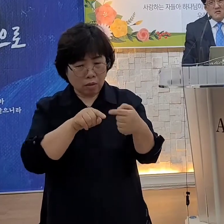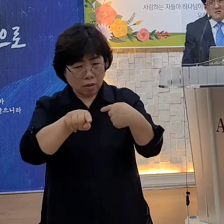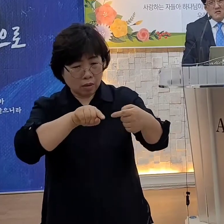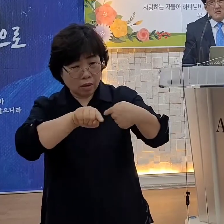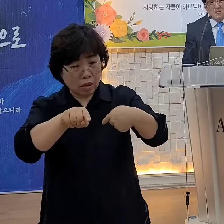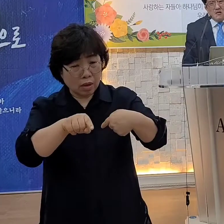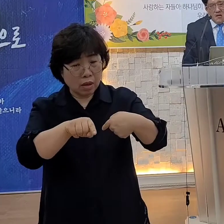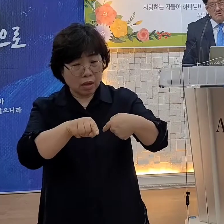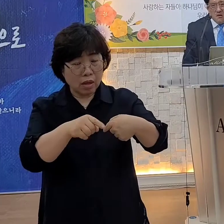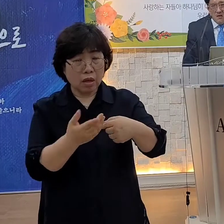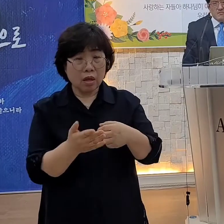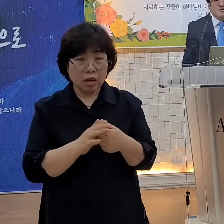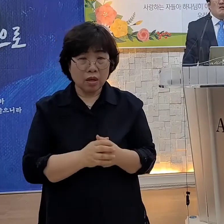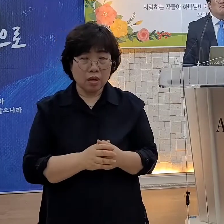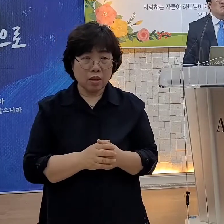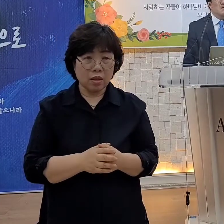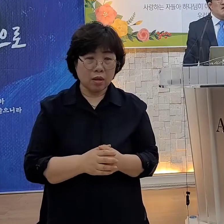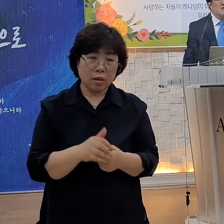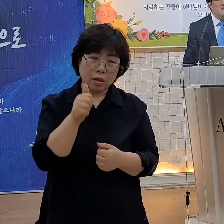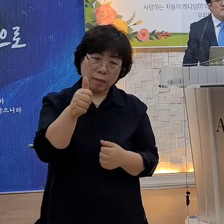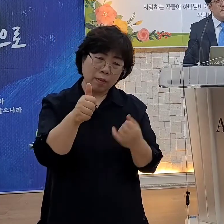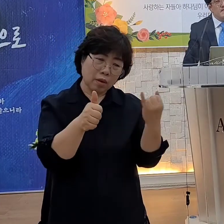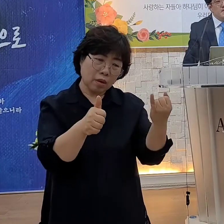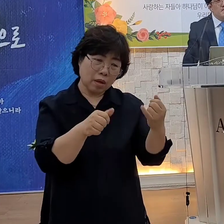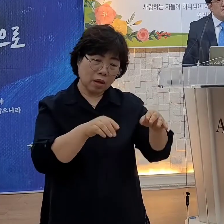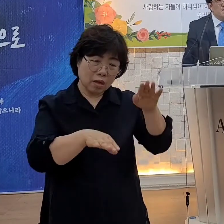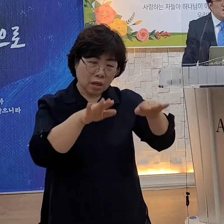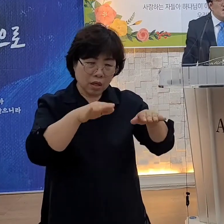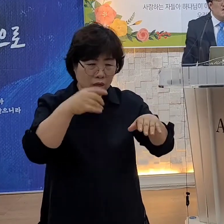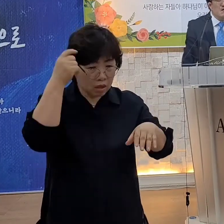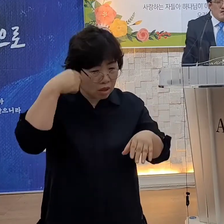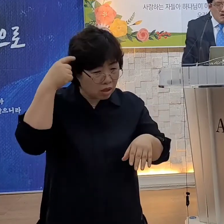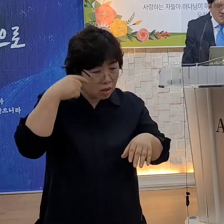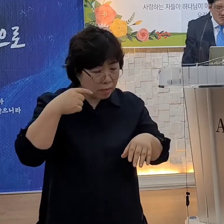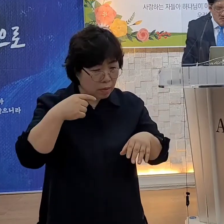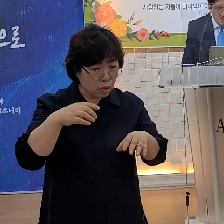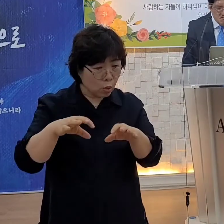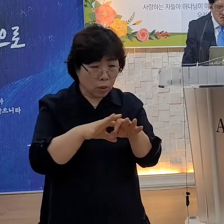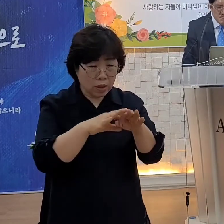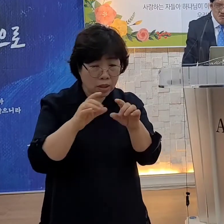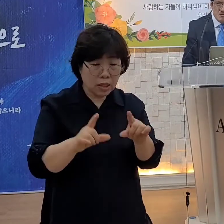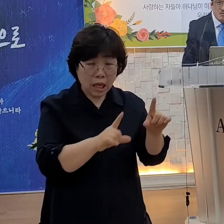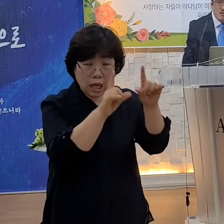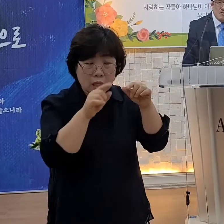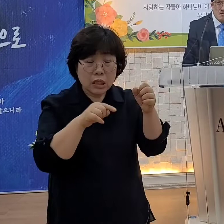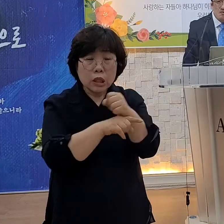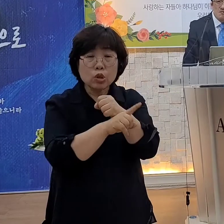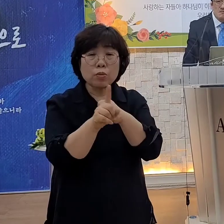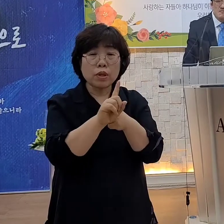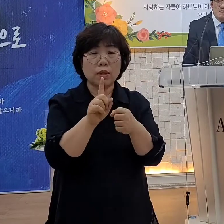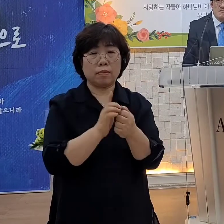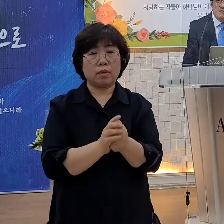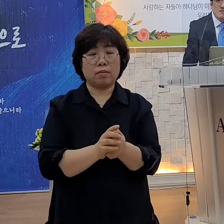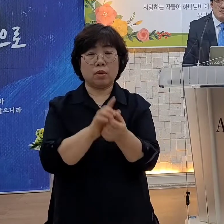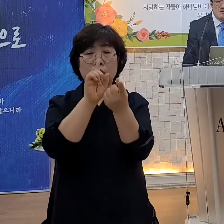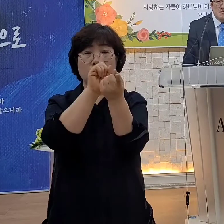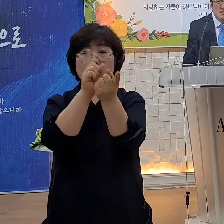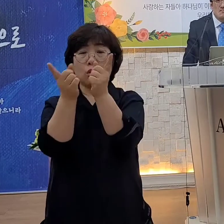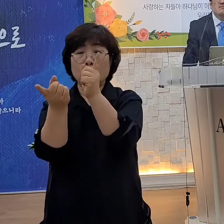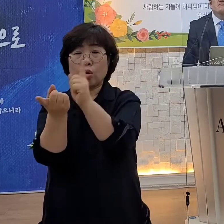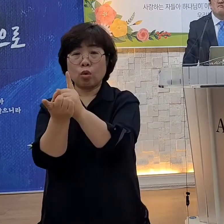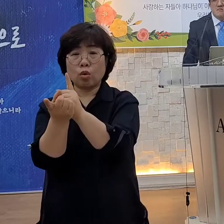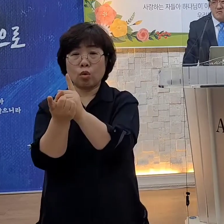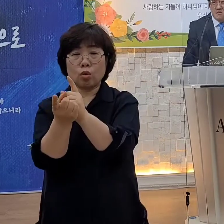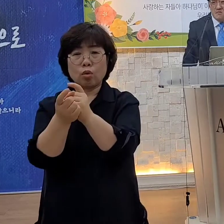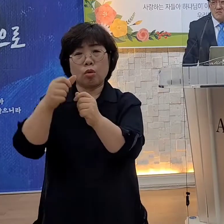몰랐다. 깨닫고 깨달으면서 살고 있는데 그러면서 우리가 살아가면서 뭘 배우냐면 서로